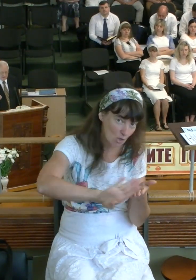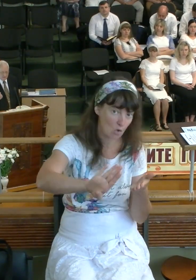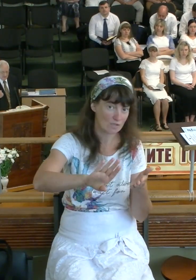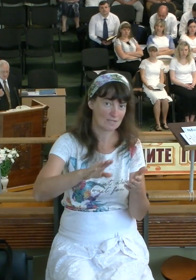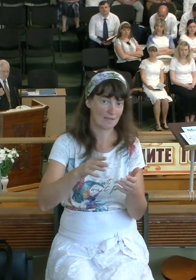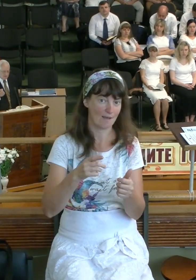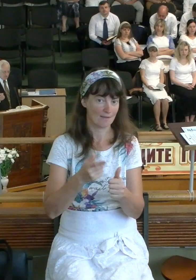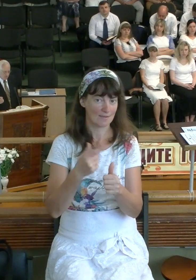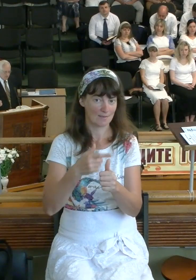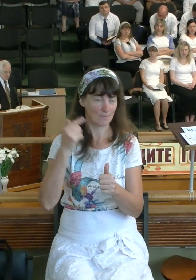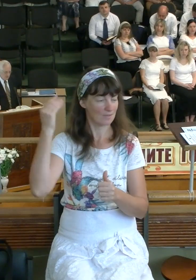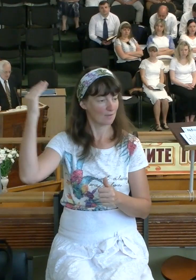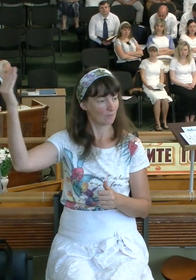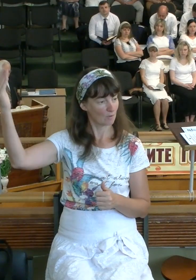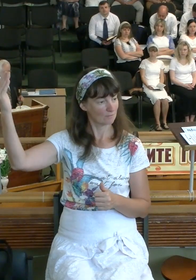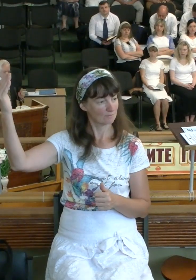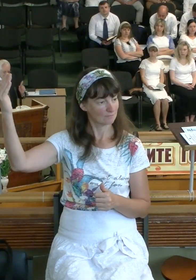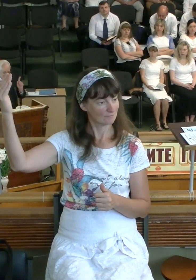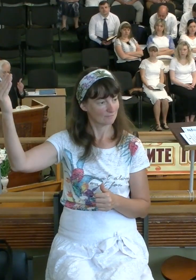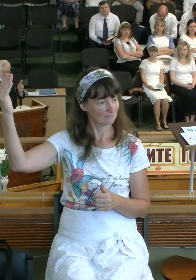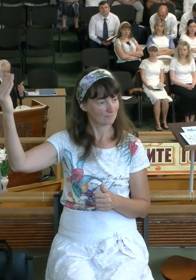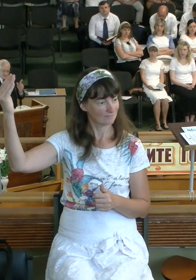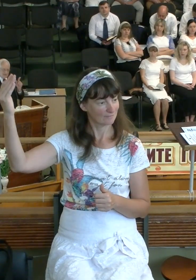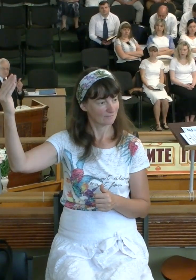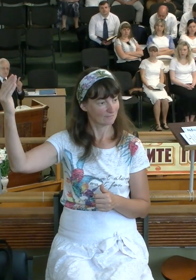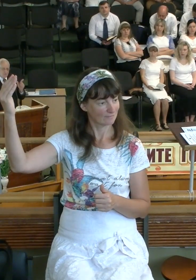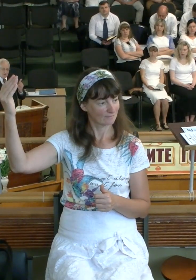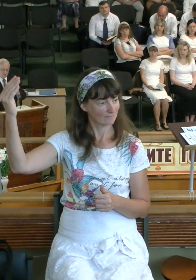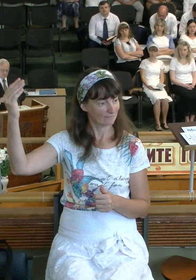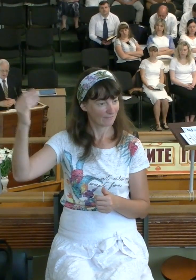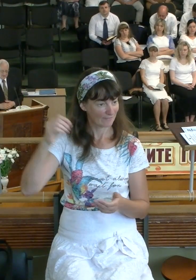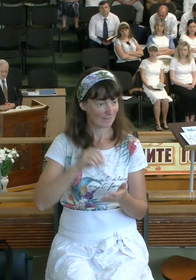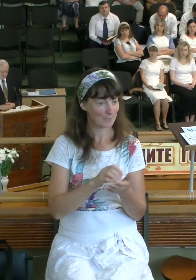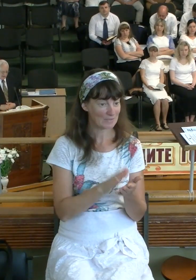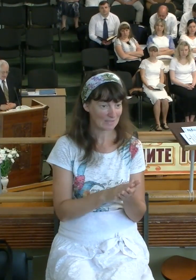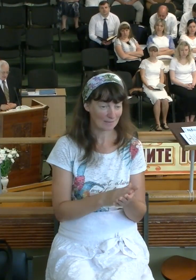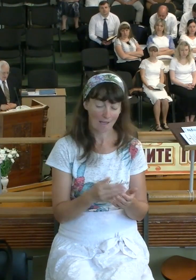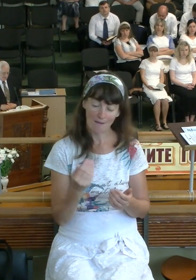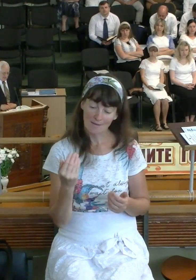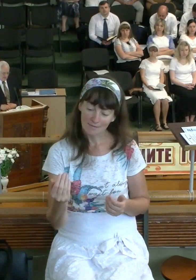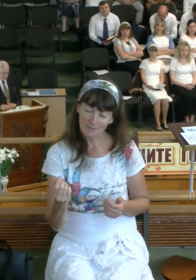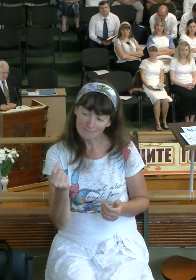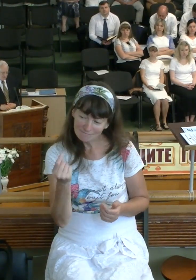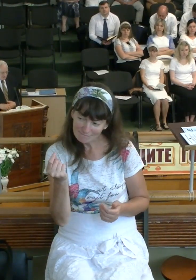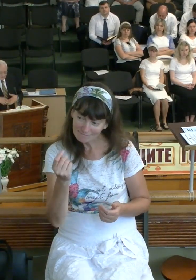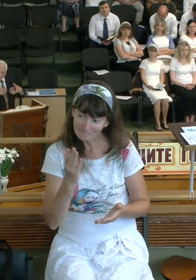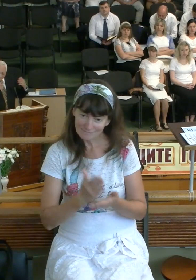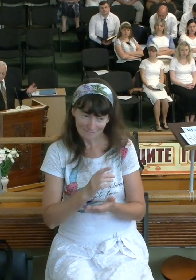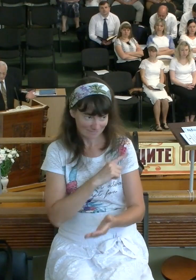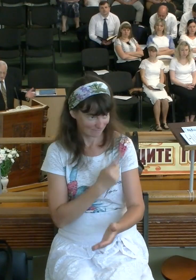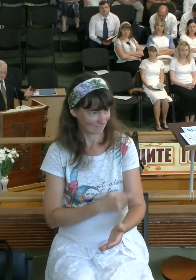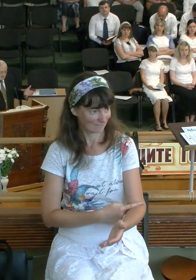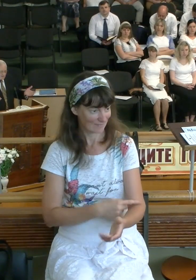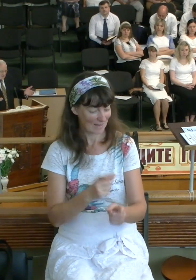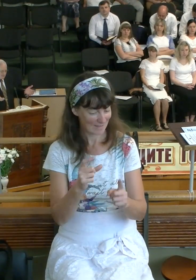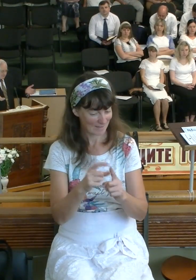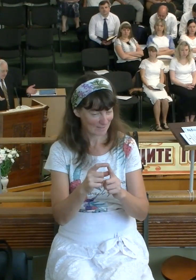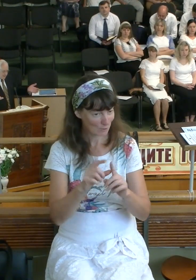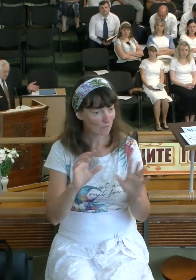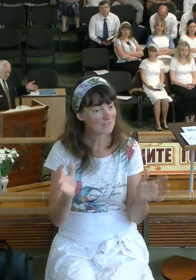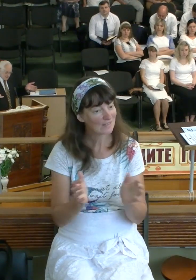имени моего». Ты немного имеешь силы. Ты слово